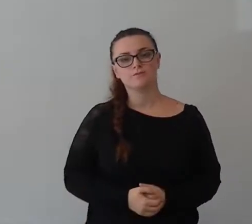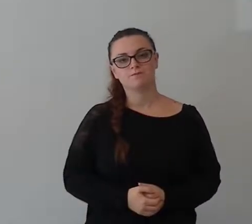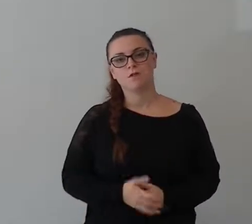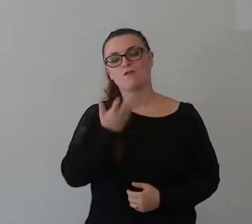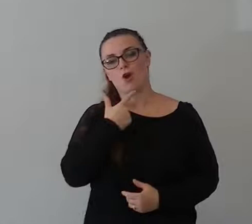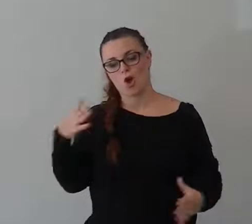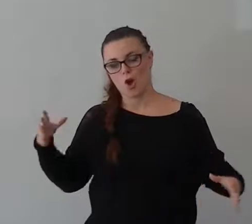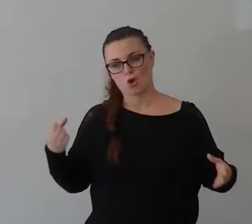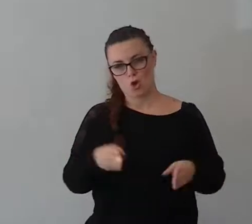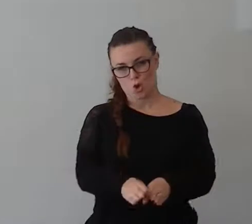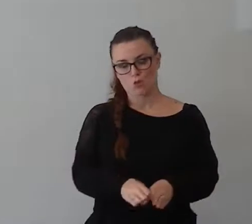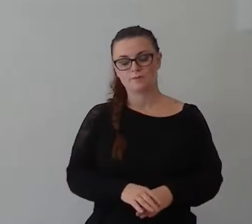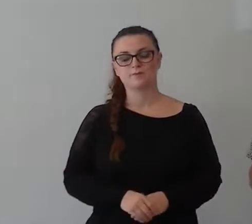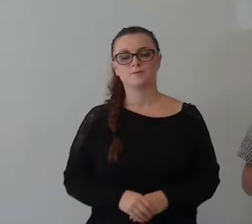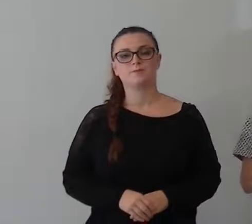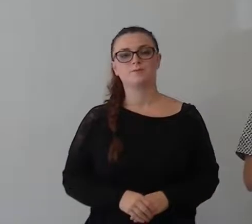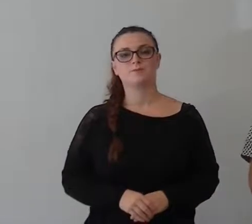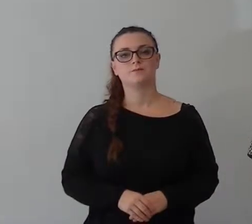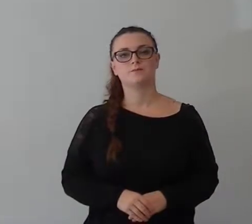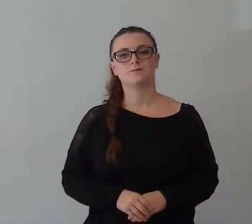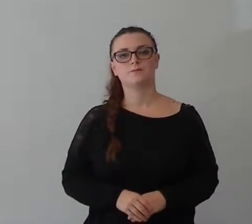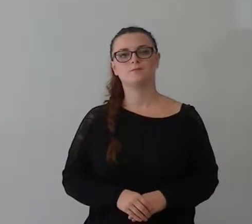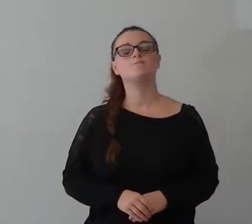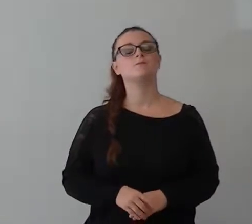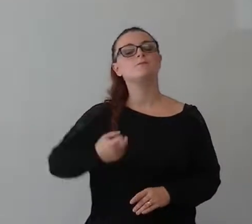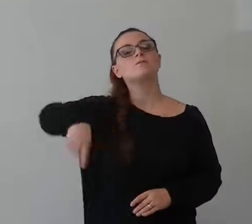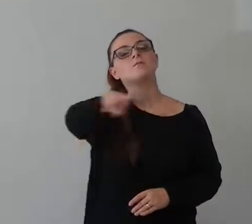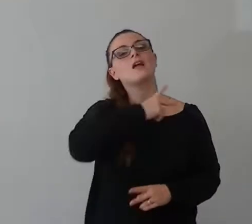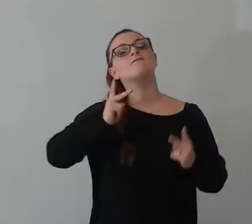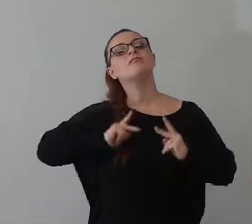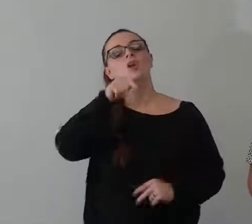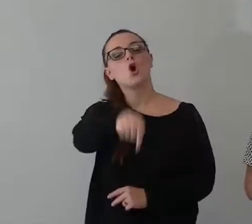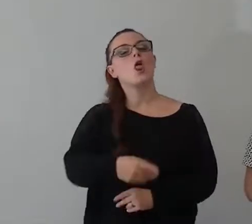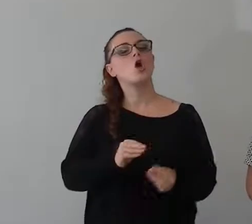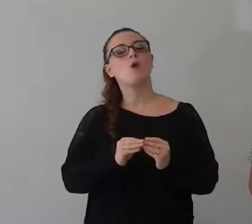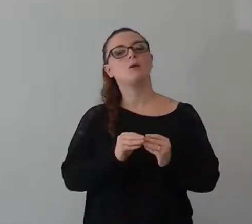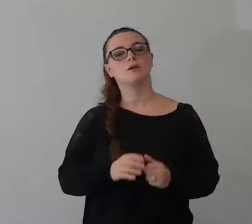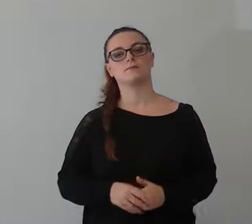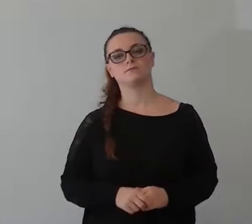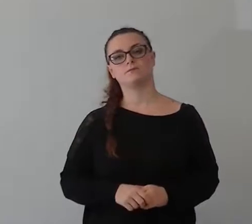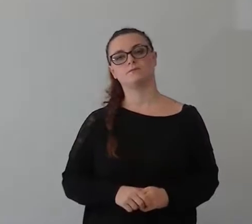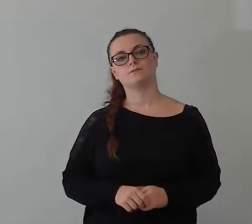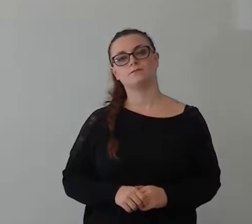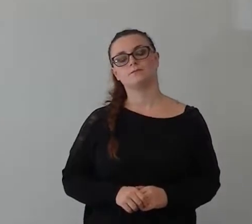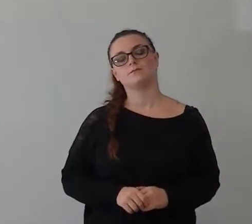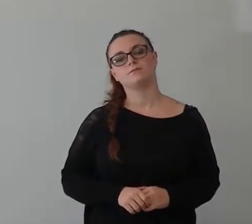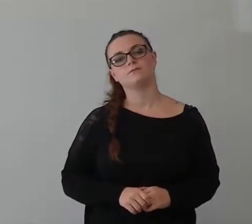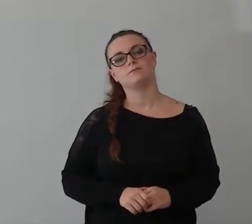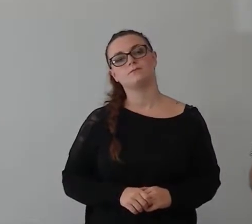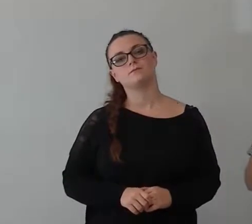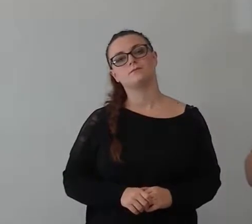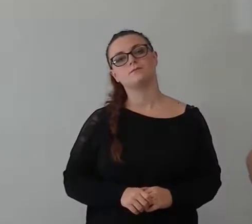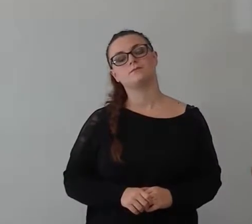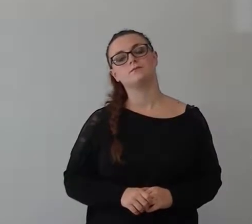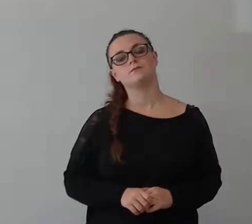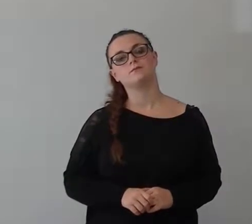conclusione, com'è la tua vita adesso? Come la tua adesso? Stai sperimentando